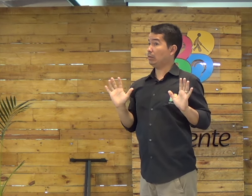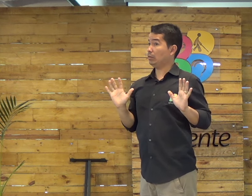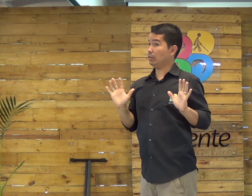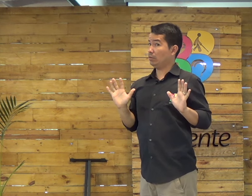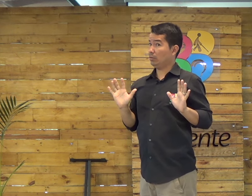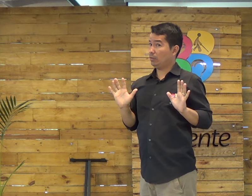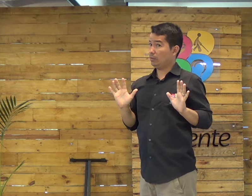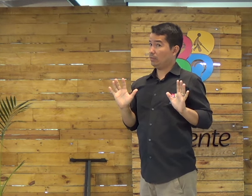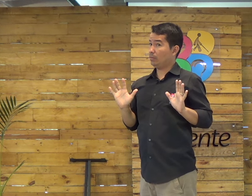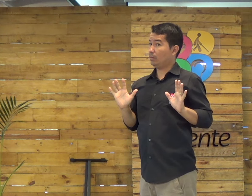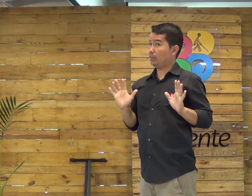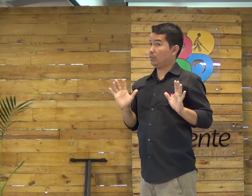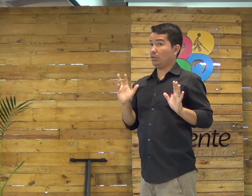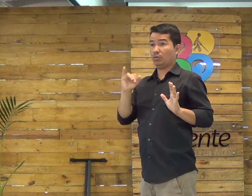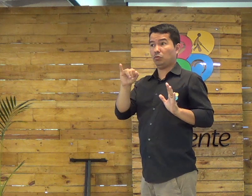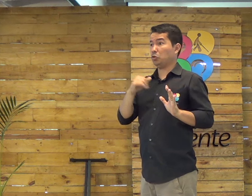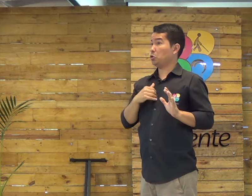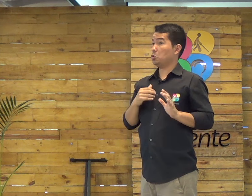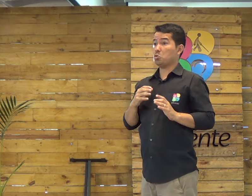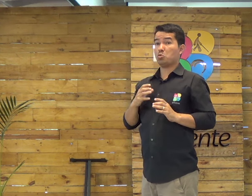É sério.